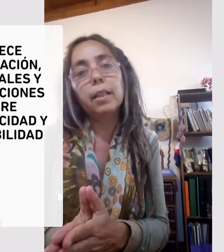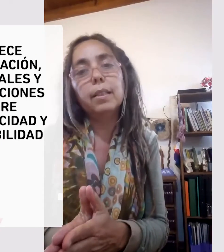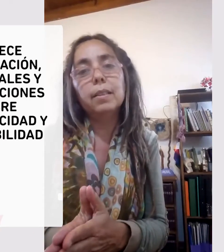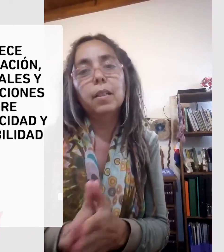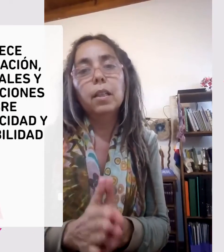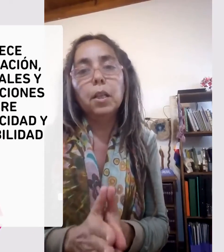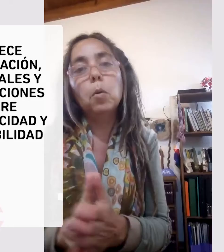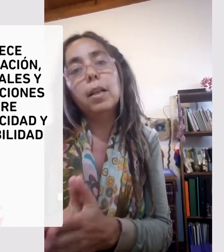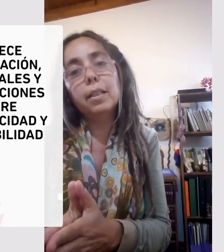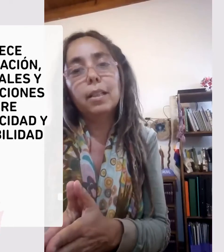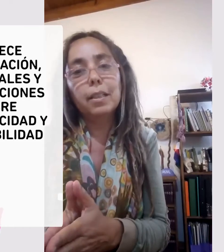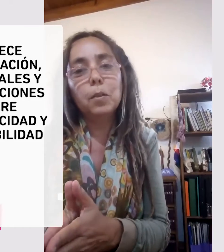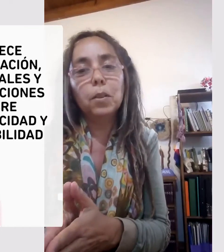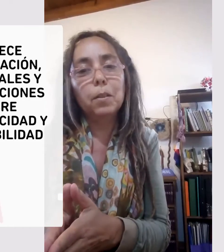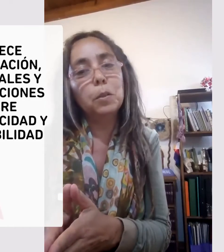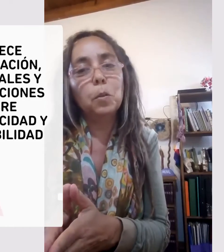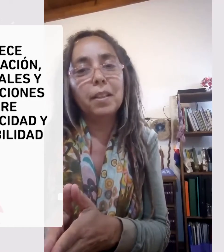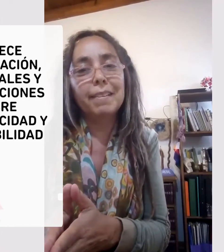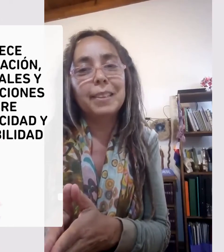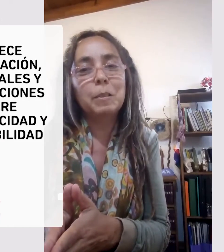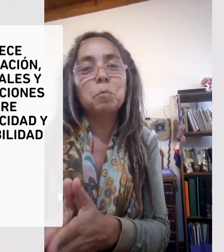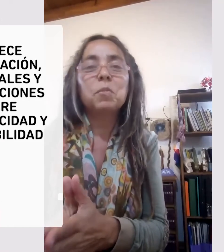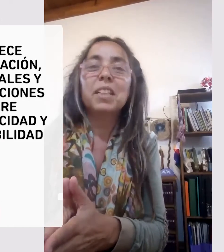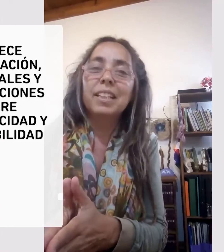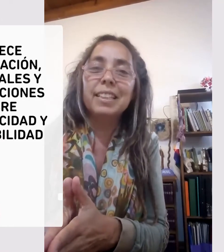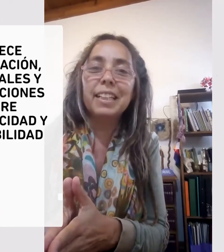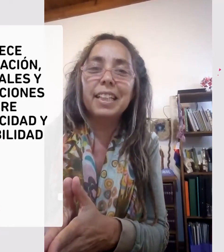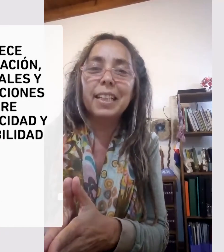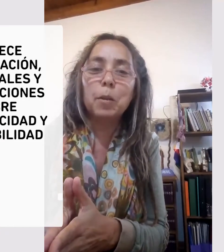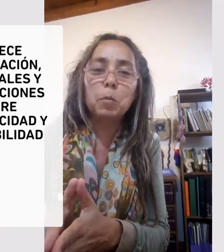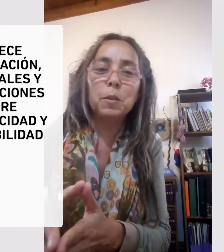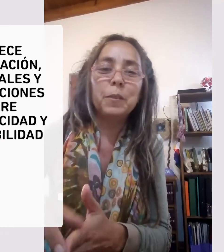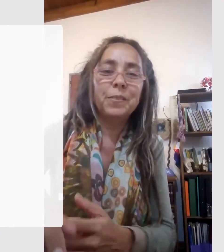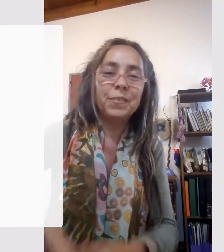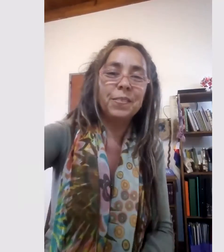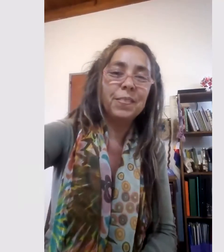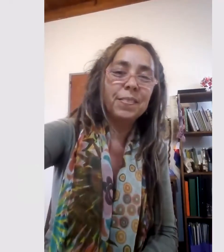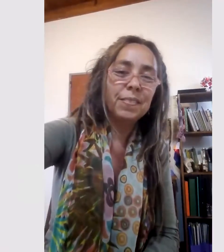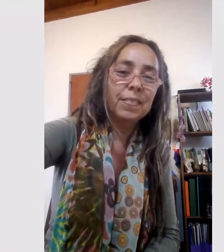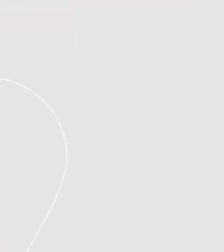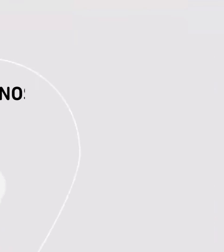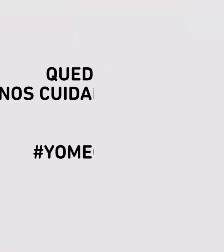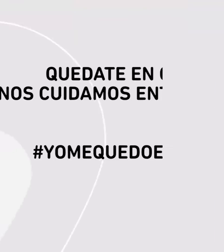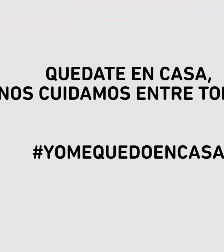cruzadas igual que el resto de los estudiantes les agradezco mucho